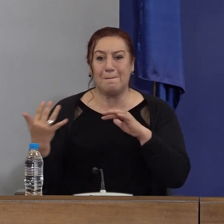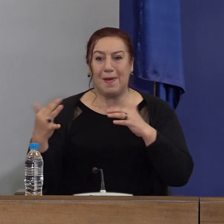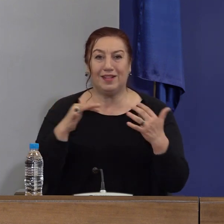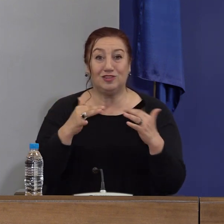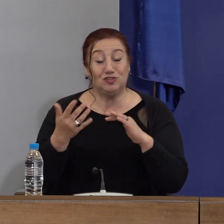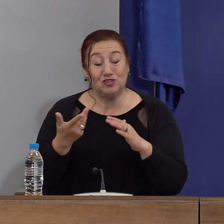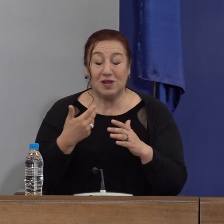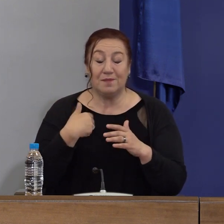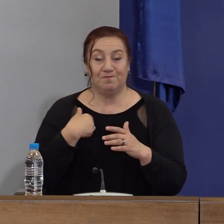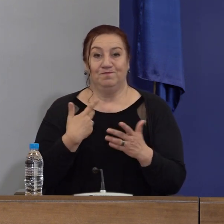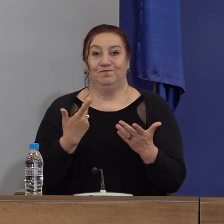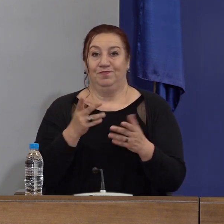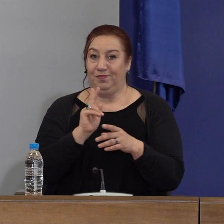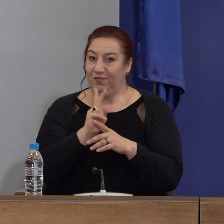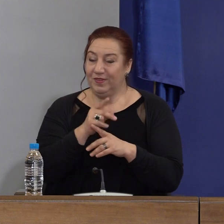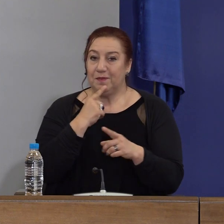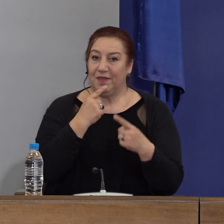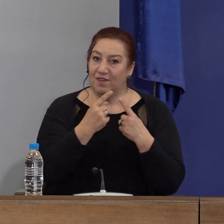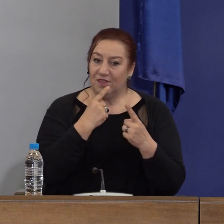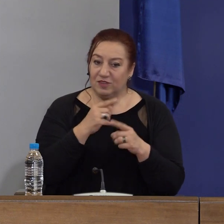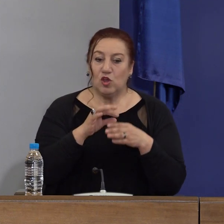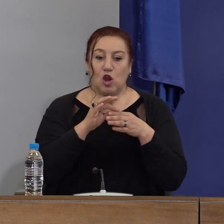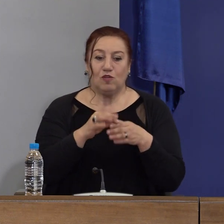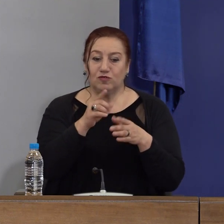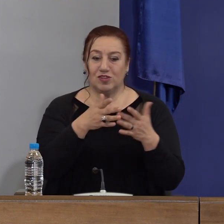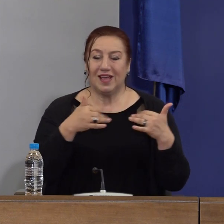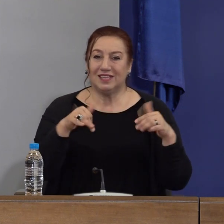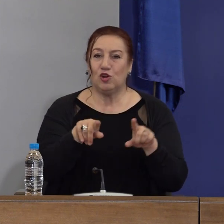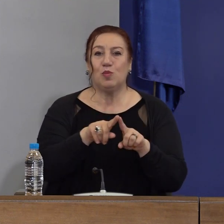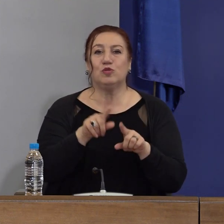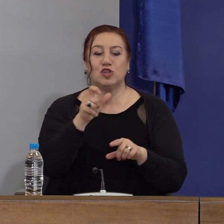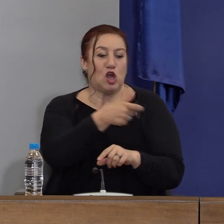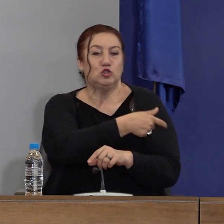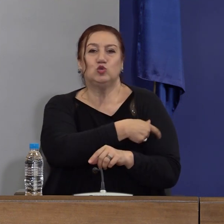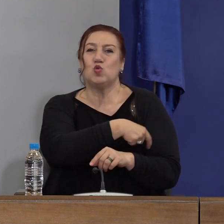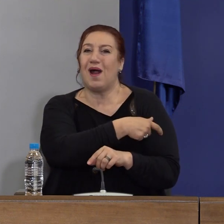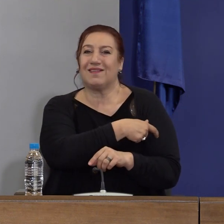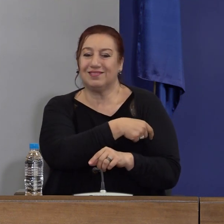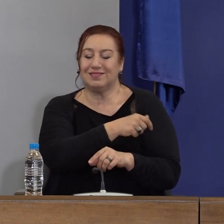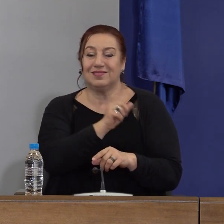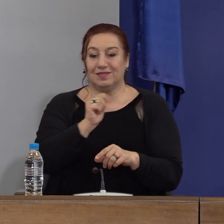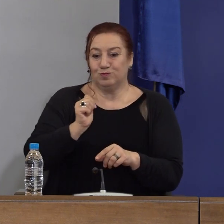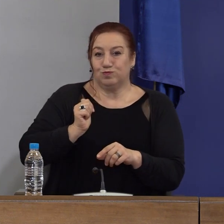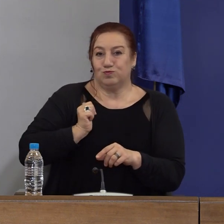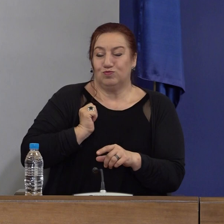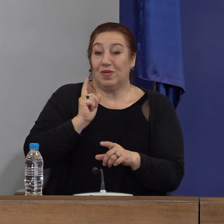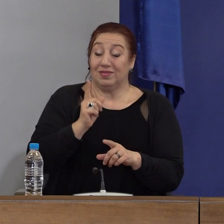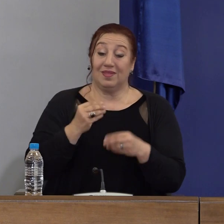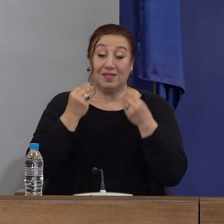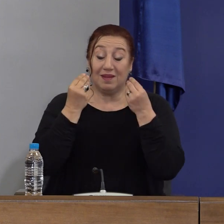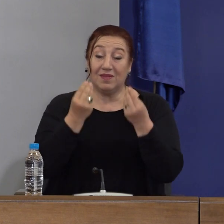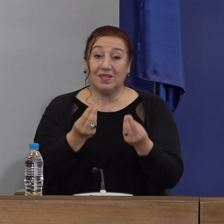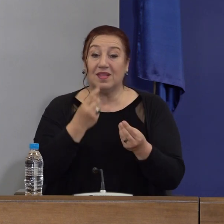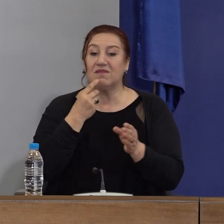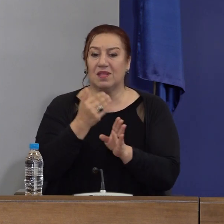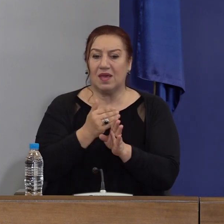разговори на ръководството на съответните стадиони и стюартите, които са длъжни да осигуряват необходимия